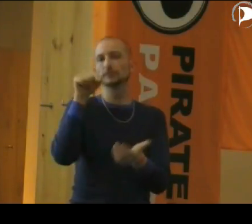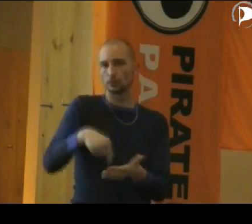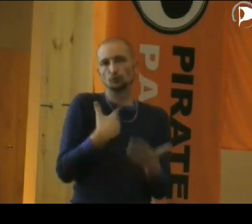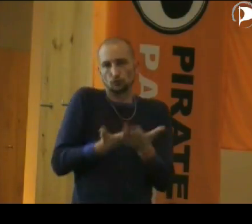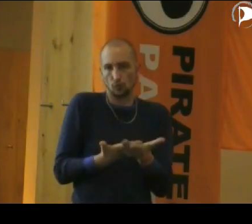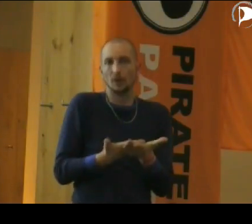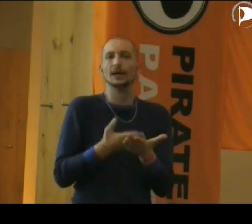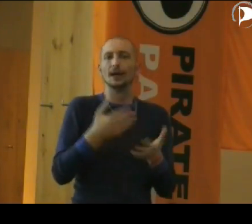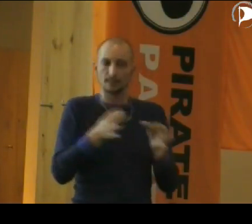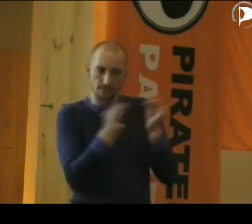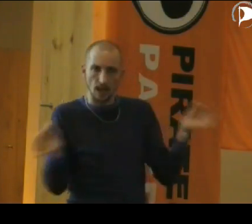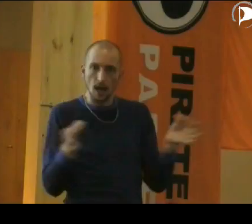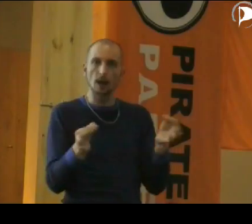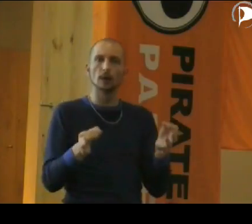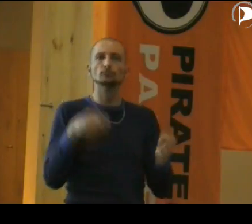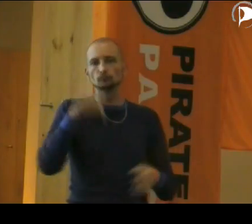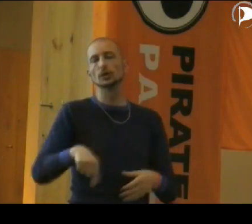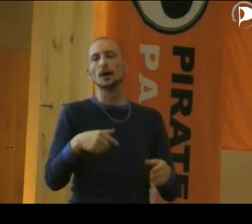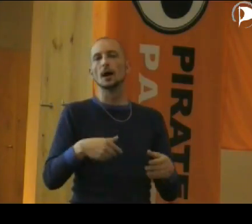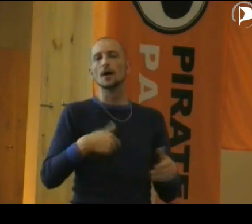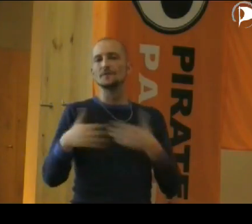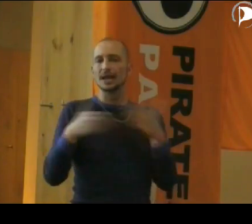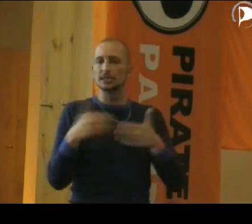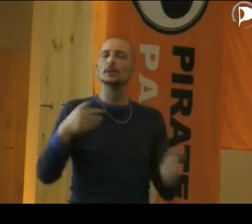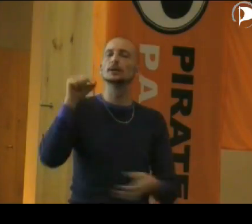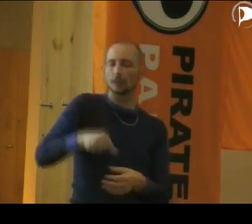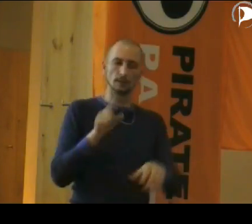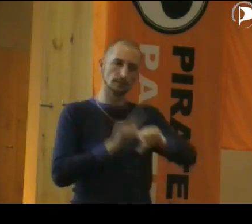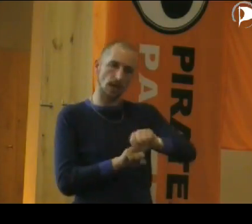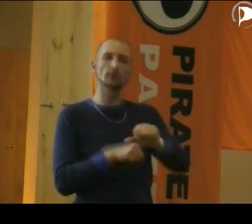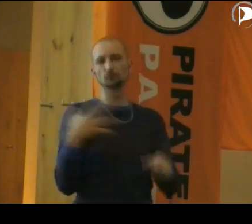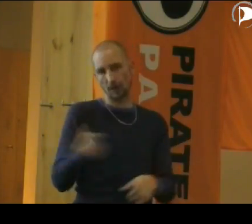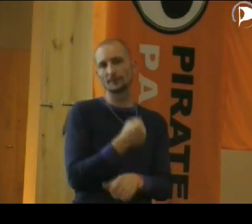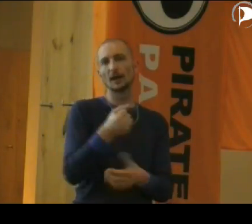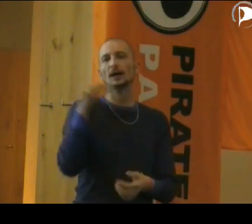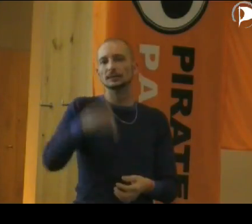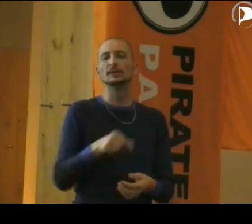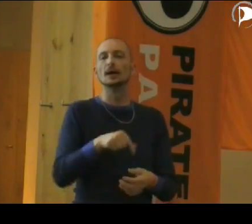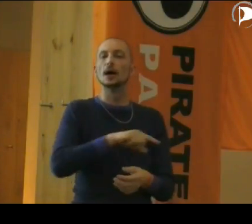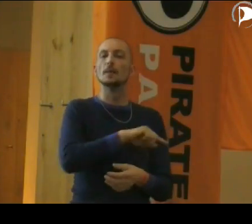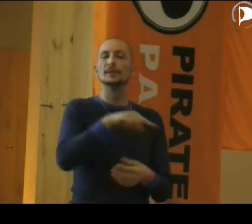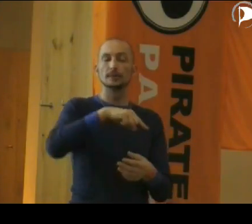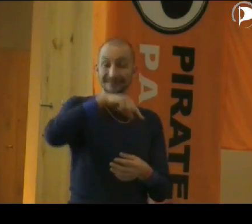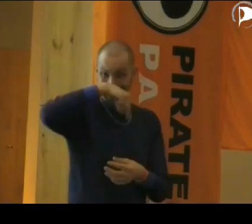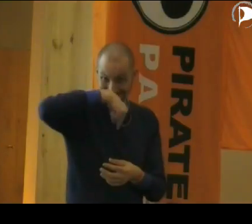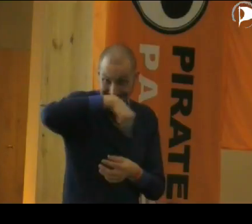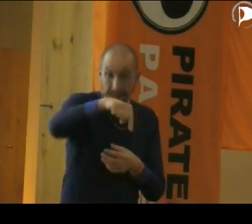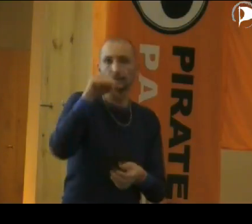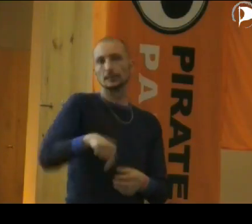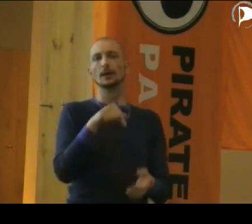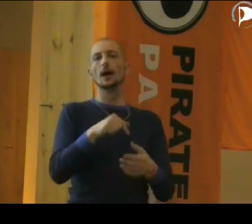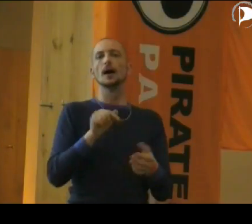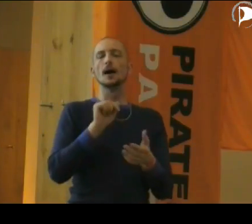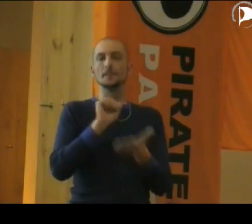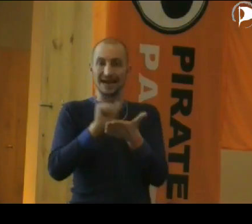mittags dort beliebig zeit einrichten hat dann hoffe ich ganz ehrlich dass sich das daran pressesprecher kindern das geld weiter kann ich